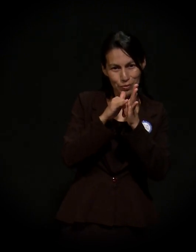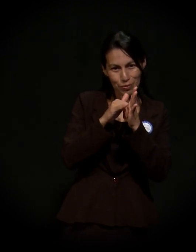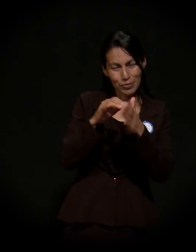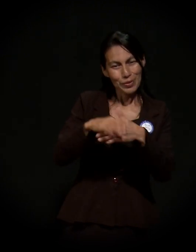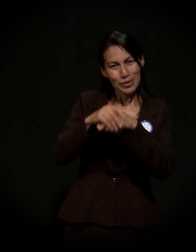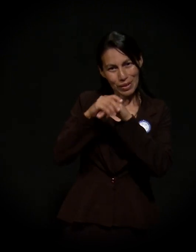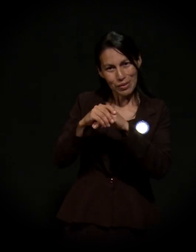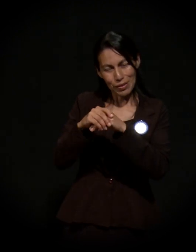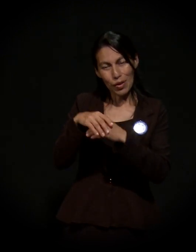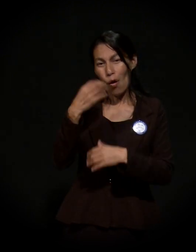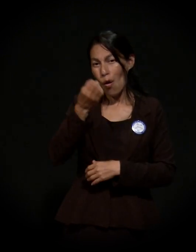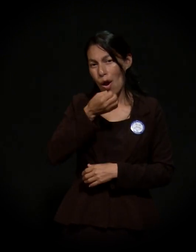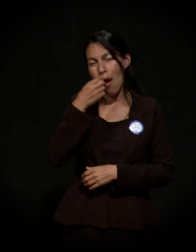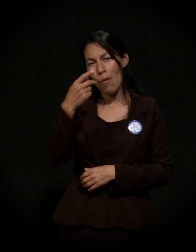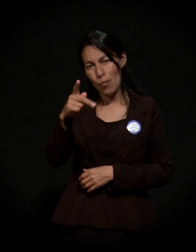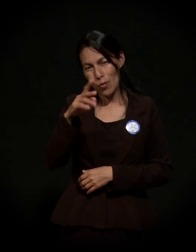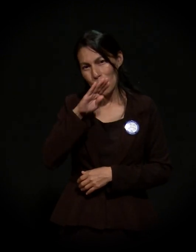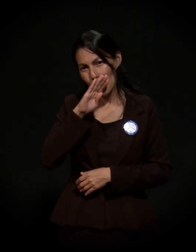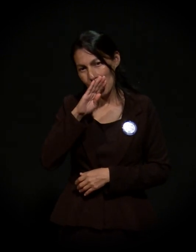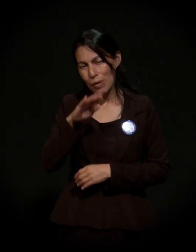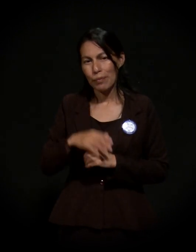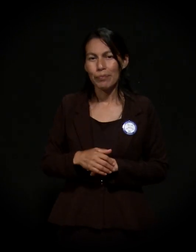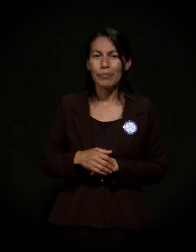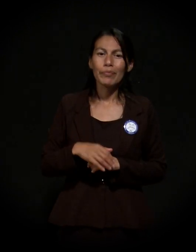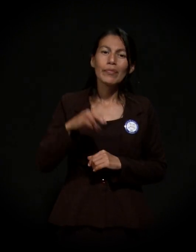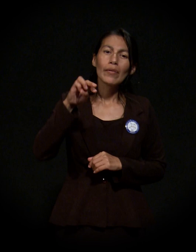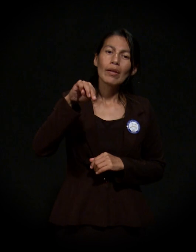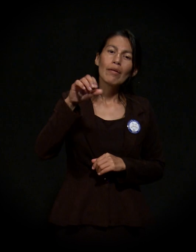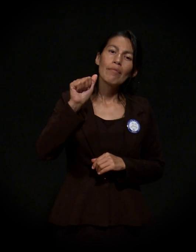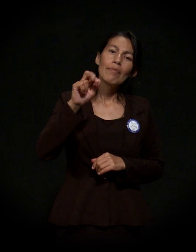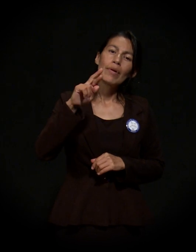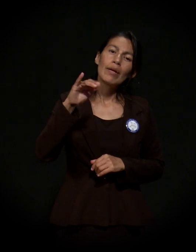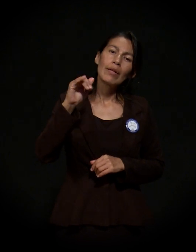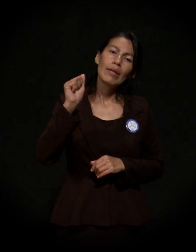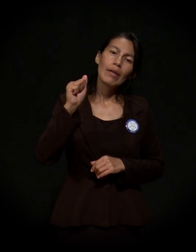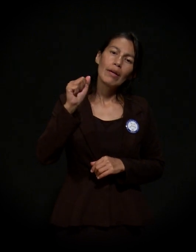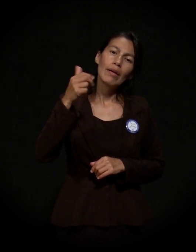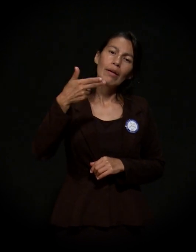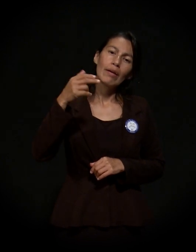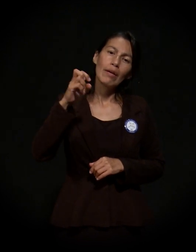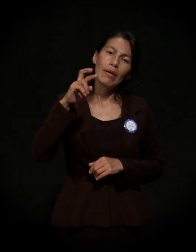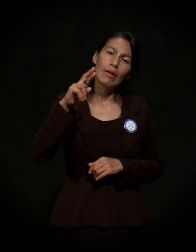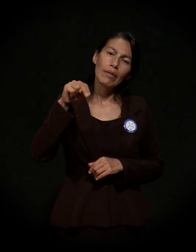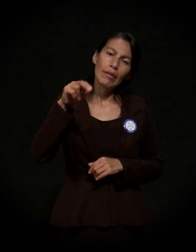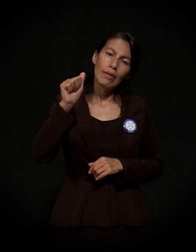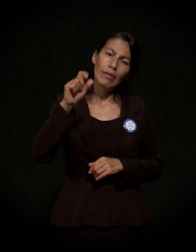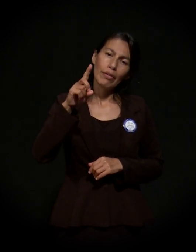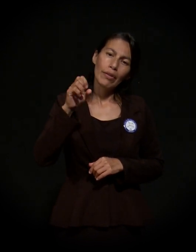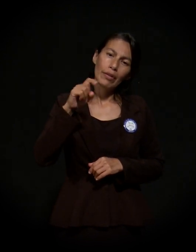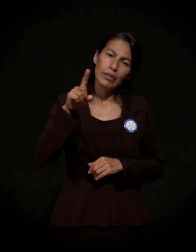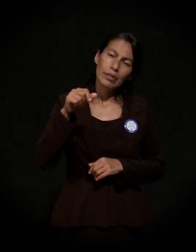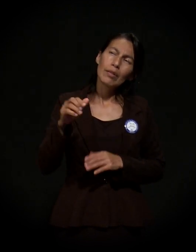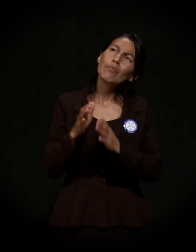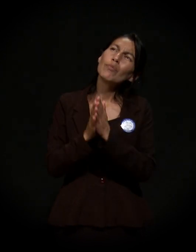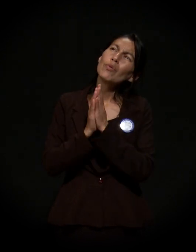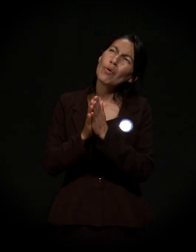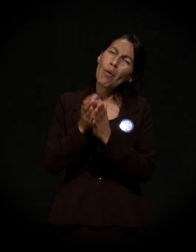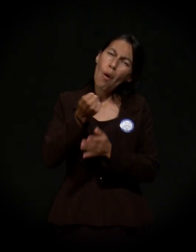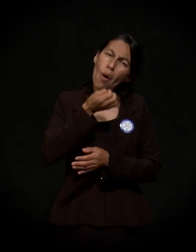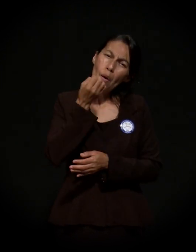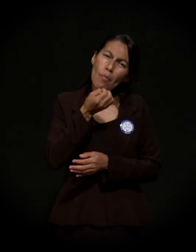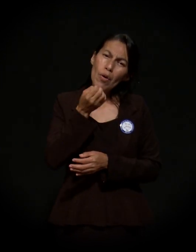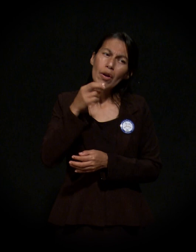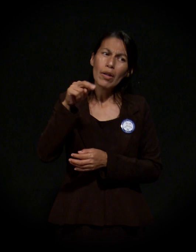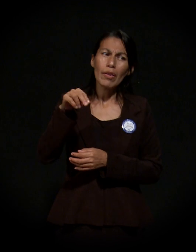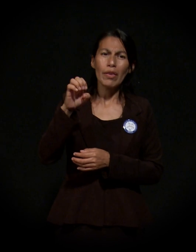mamita. María Hernández, por favor, oren por mi hermana Neri, que tiene un problema económico. Vamos